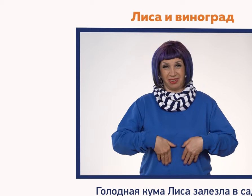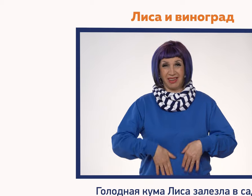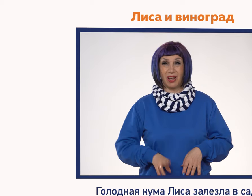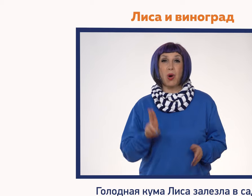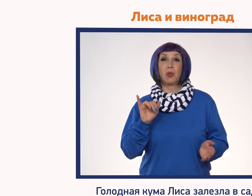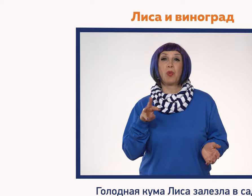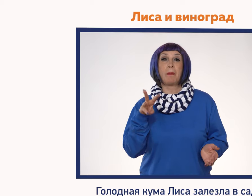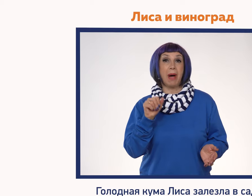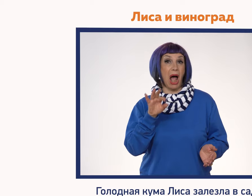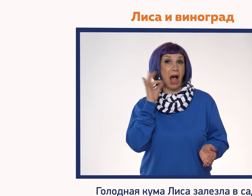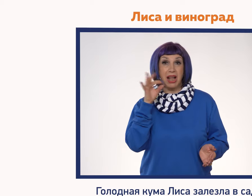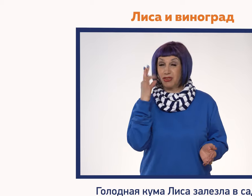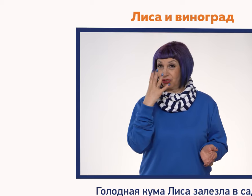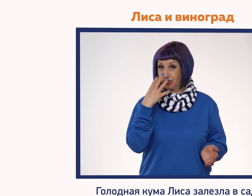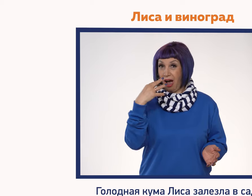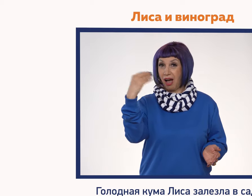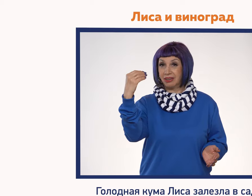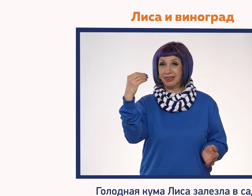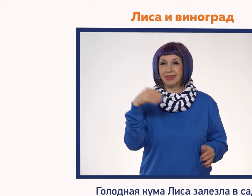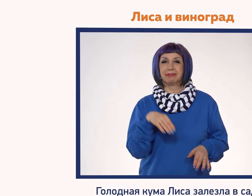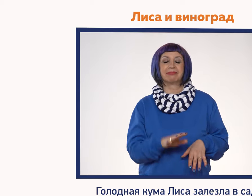Голодная кума лиса